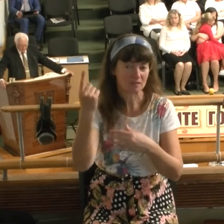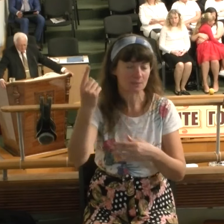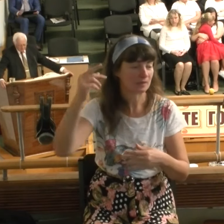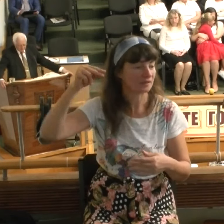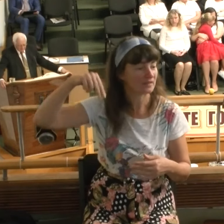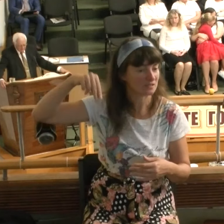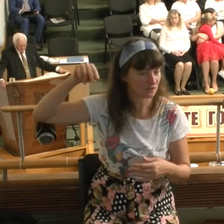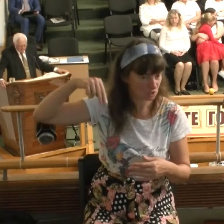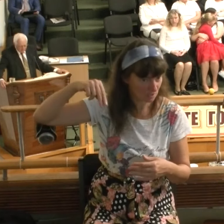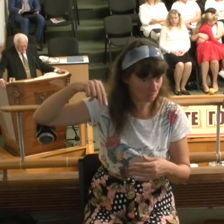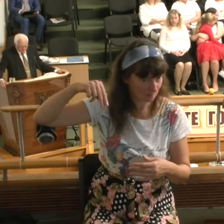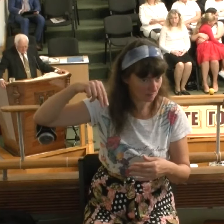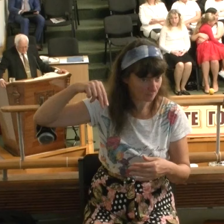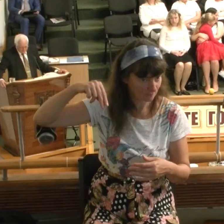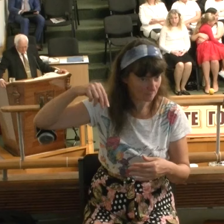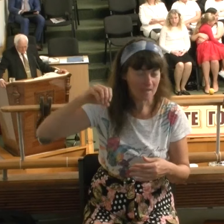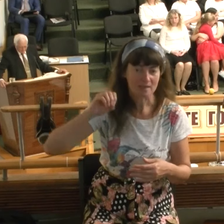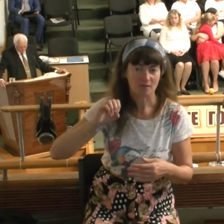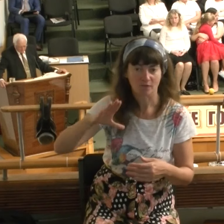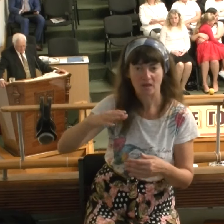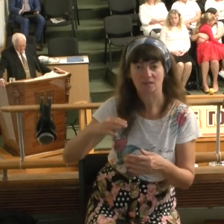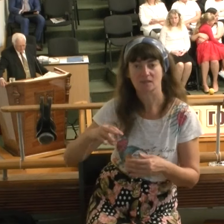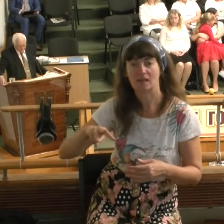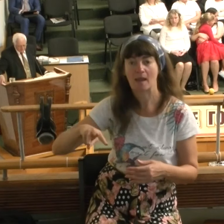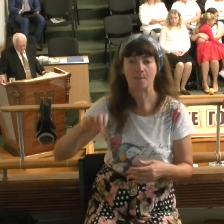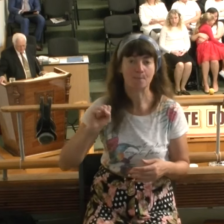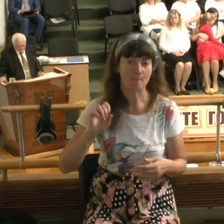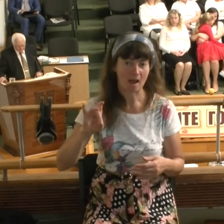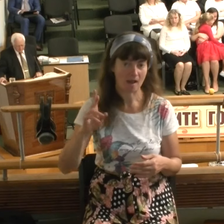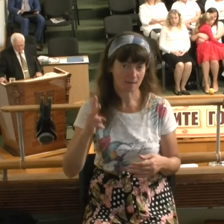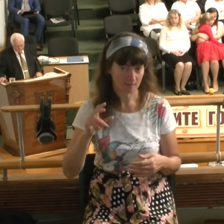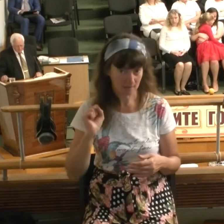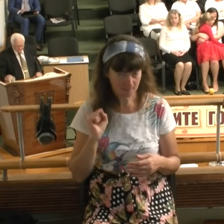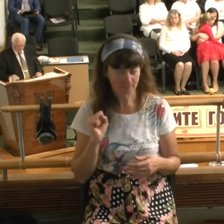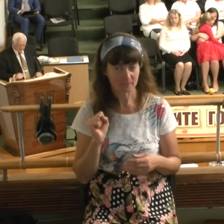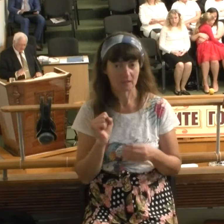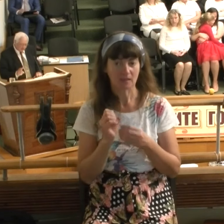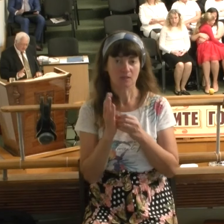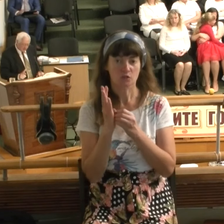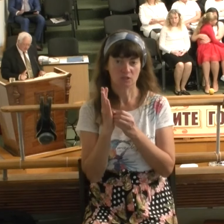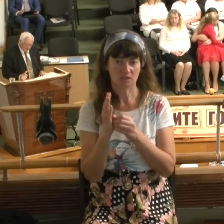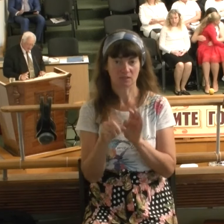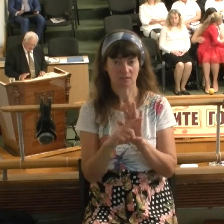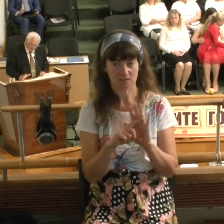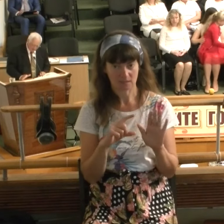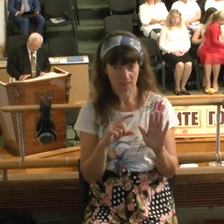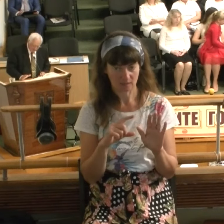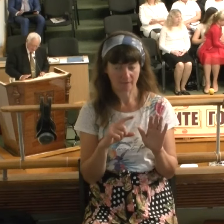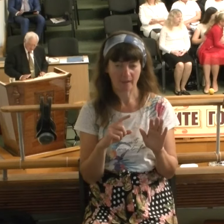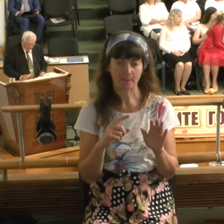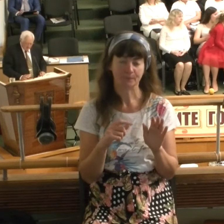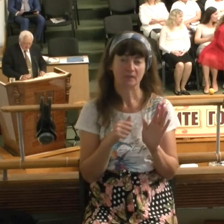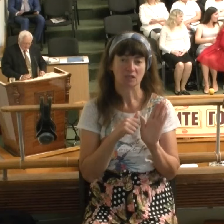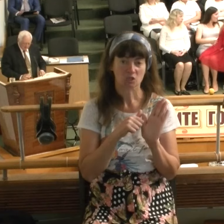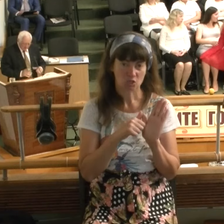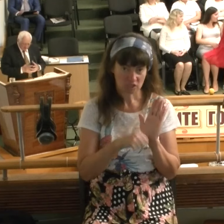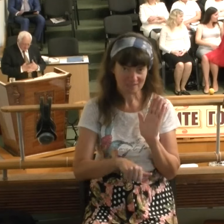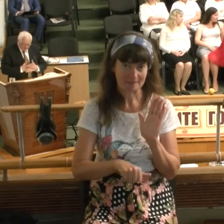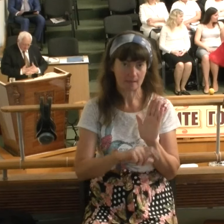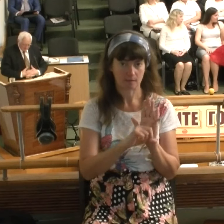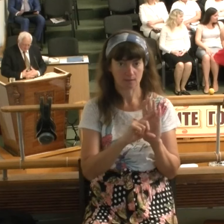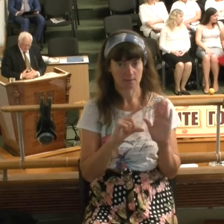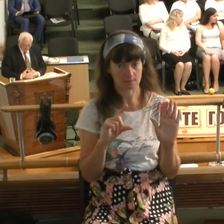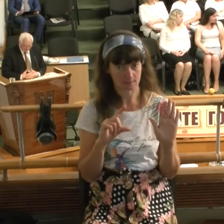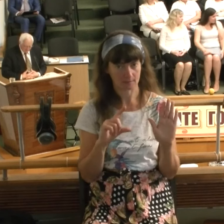Евангелие от Марка, 14 глава, 60 и по 62 стих, 30 стиха,